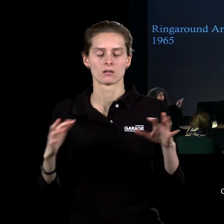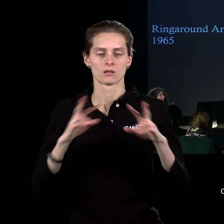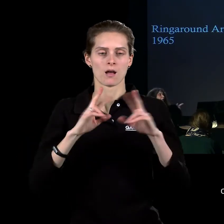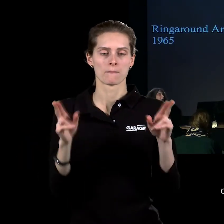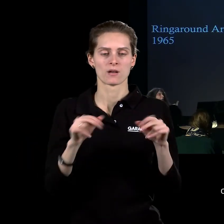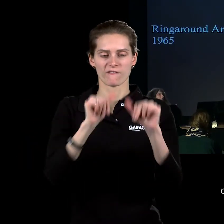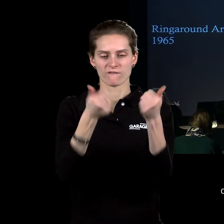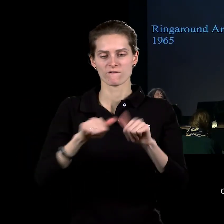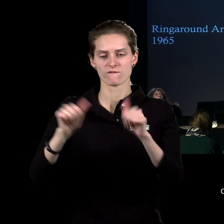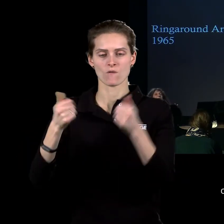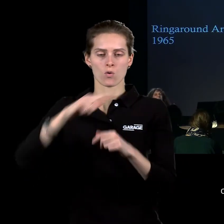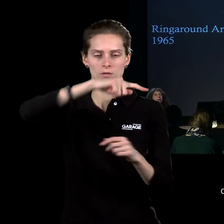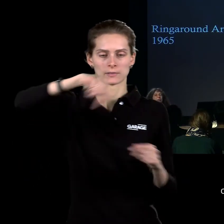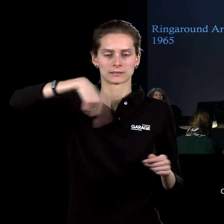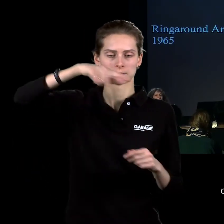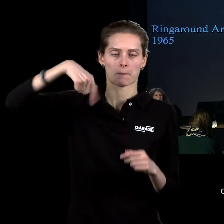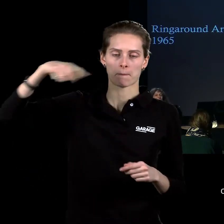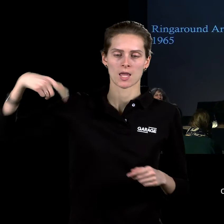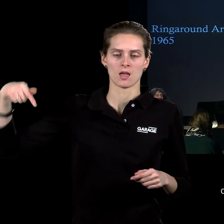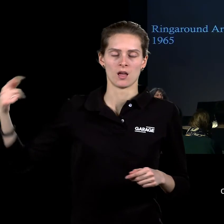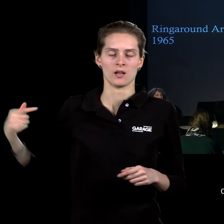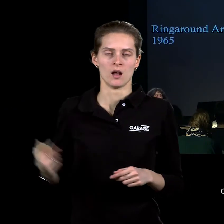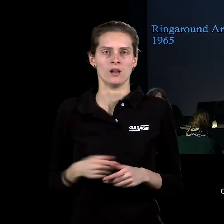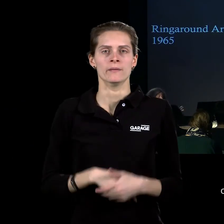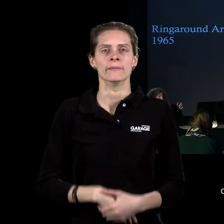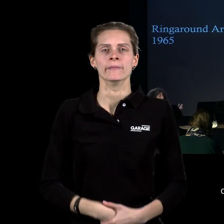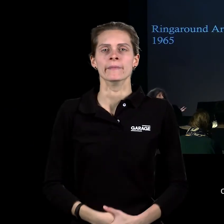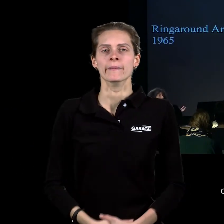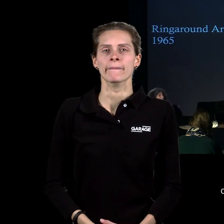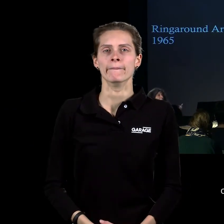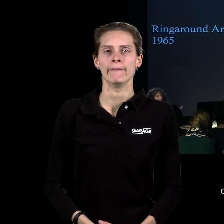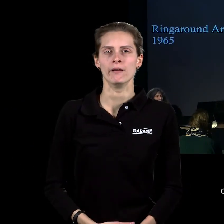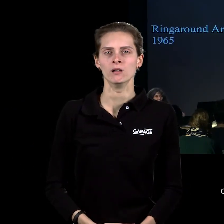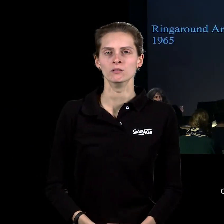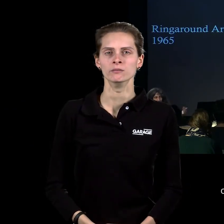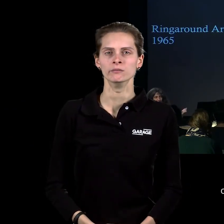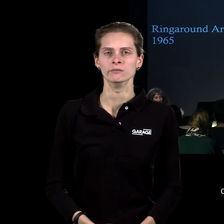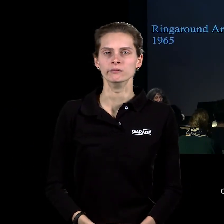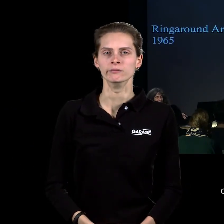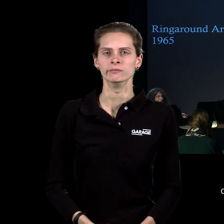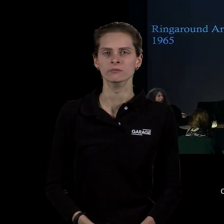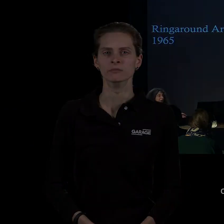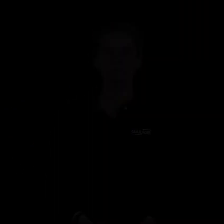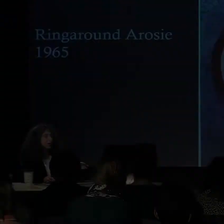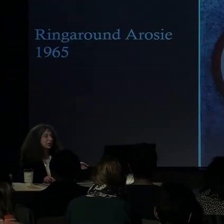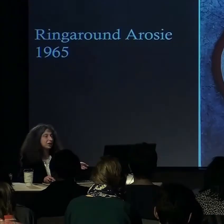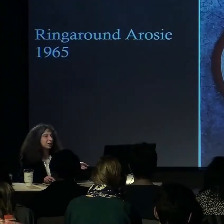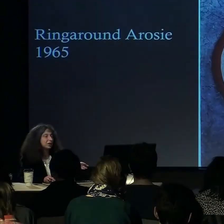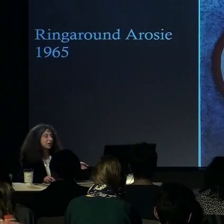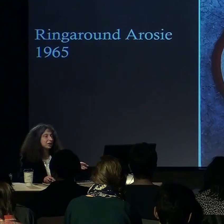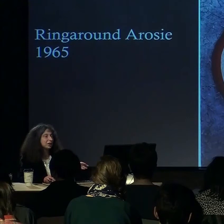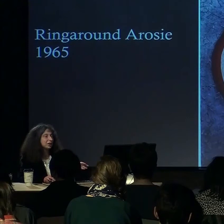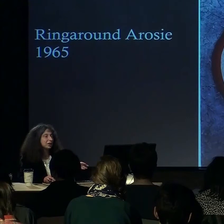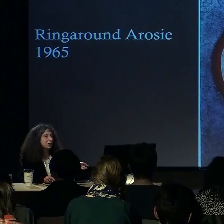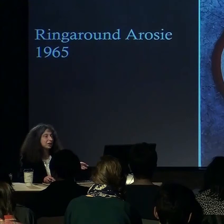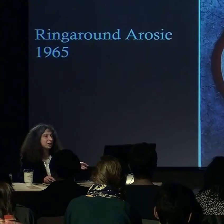геометрическими, с такими же спиралевидными линиями, которые обретают иллюзорный объем, когда они начинают вращаться.